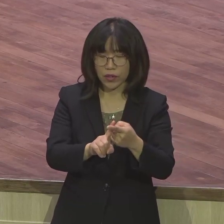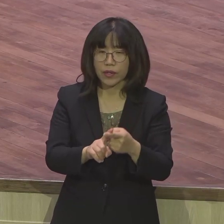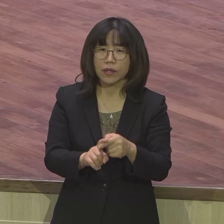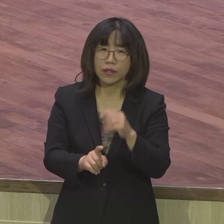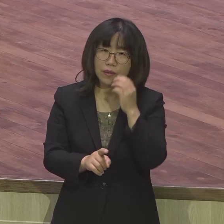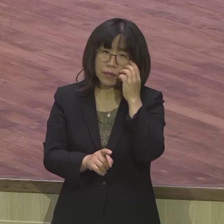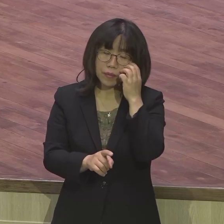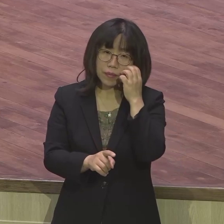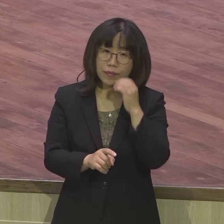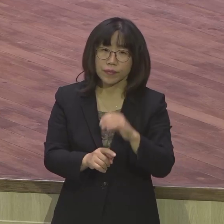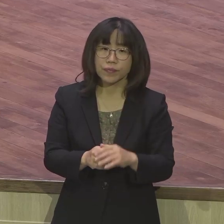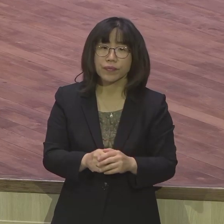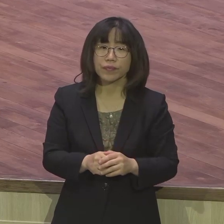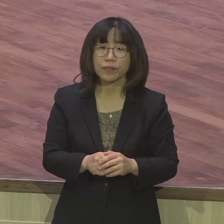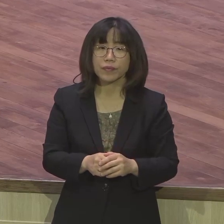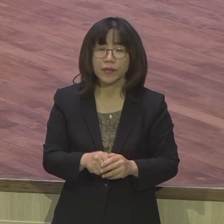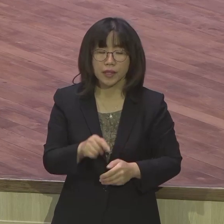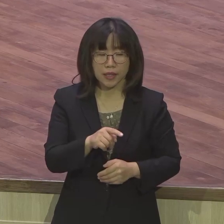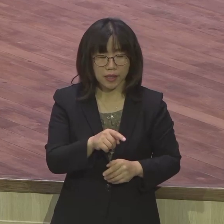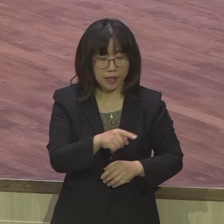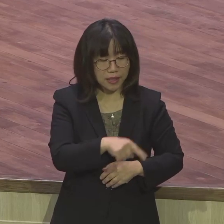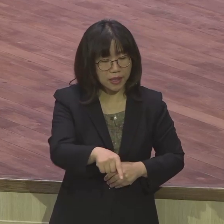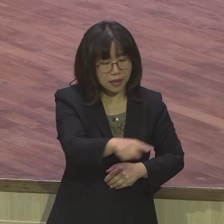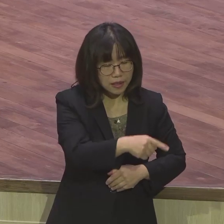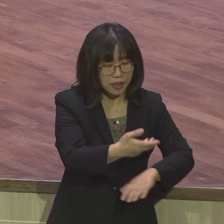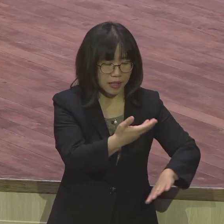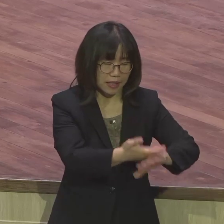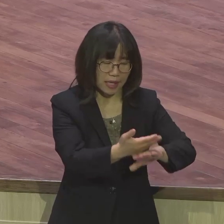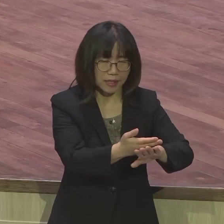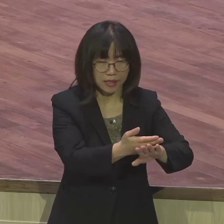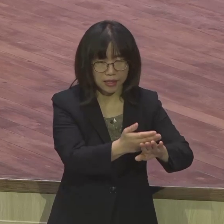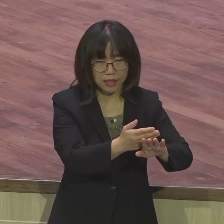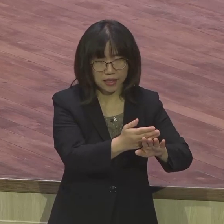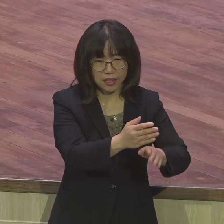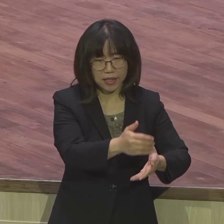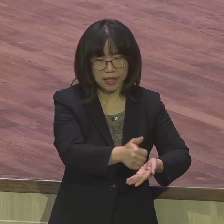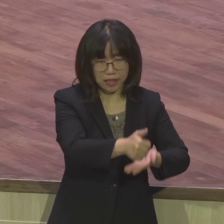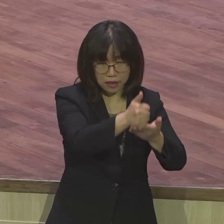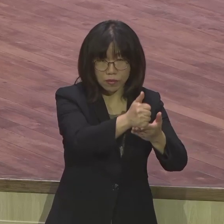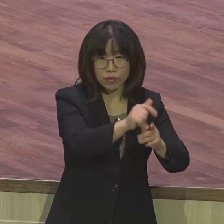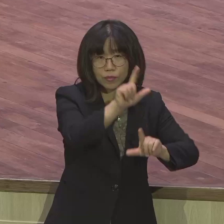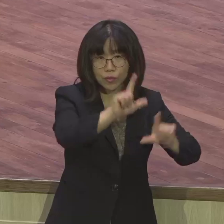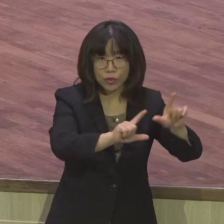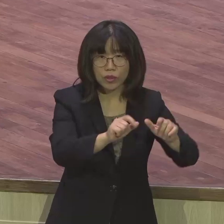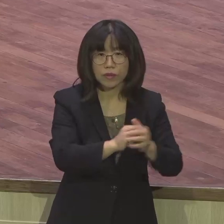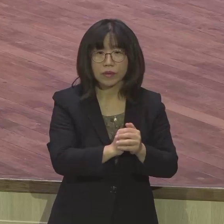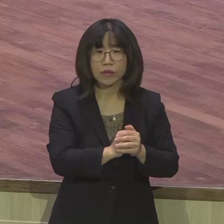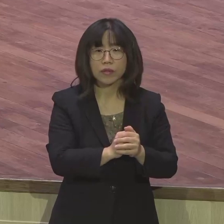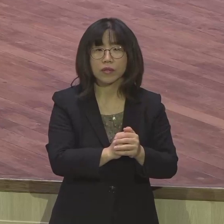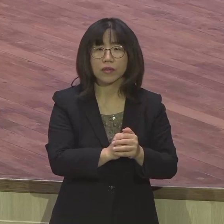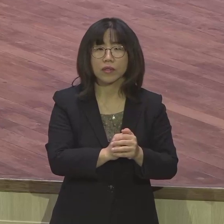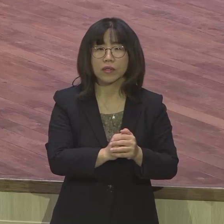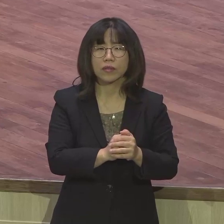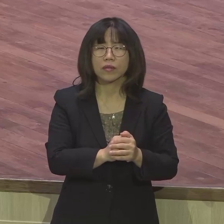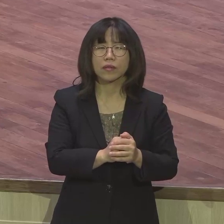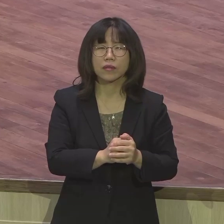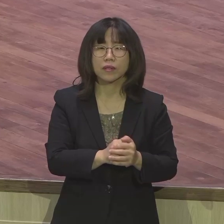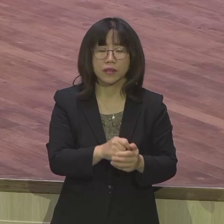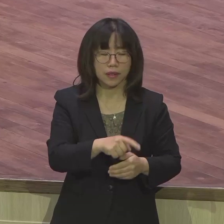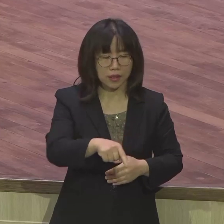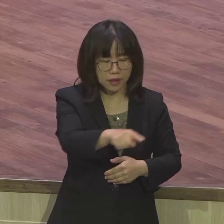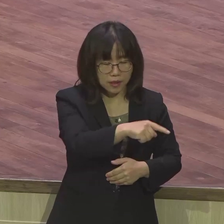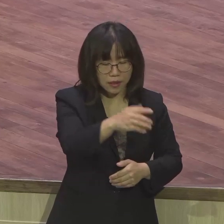32장 16절 17절에 보니까 그들이 다른 신으로 그의 질투를 일으키며 가증한 것으로 그의 진노를 격발하였도다.